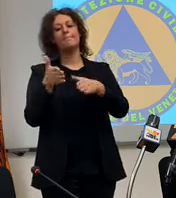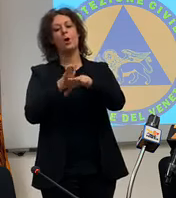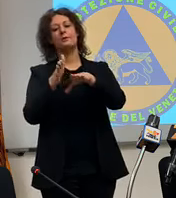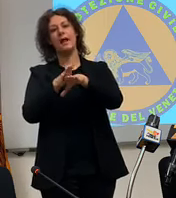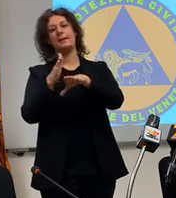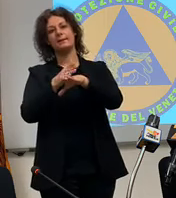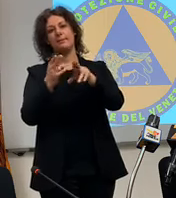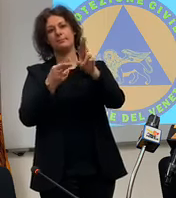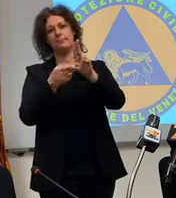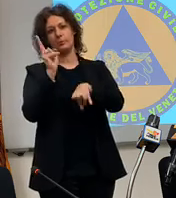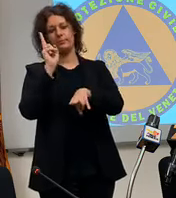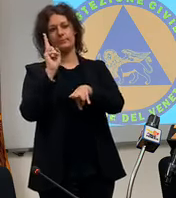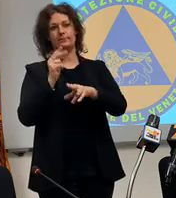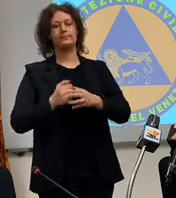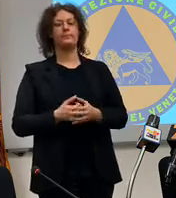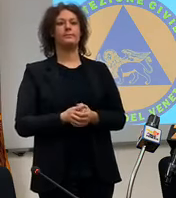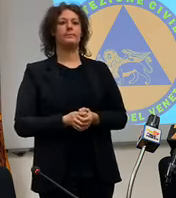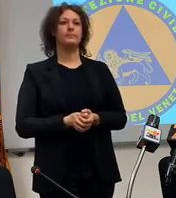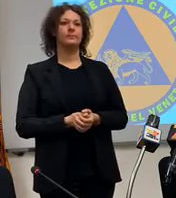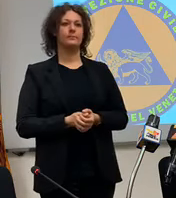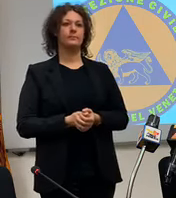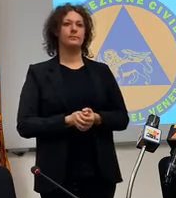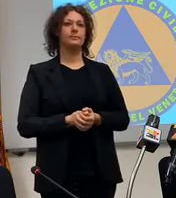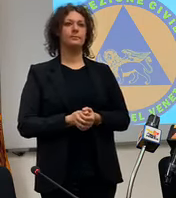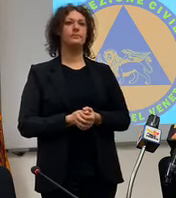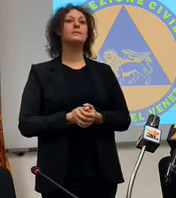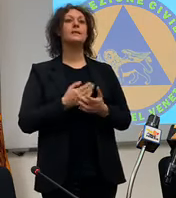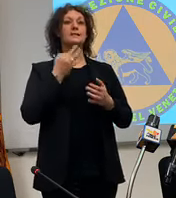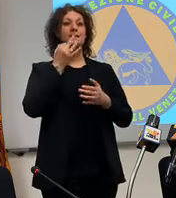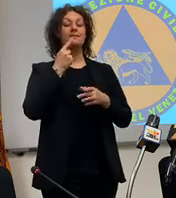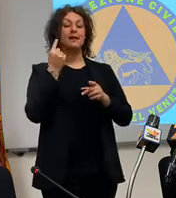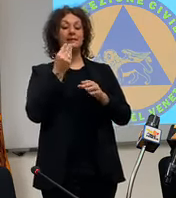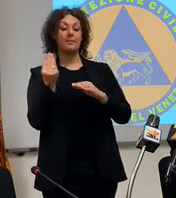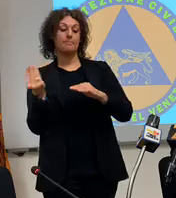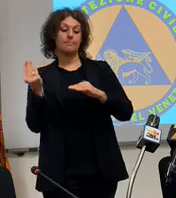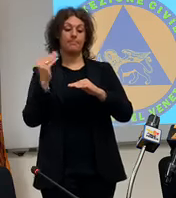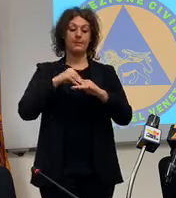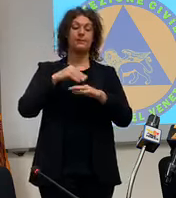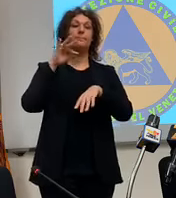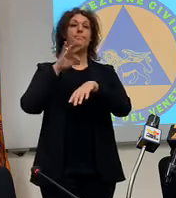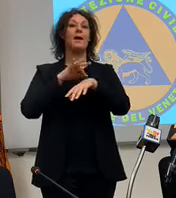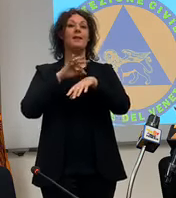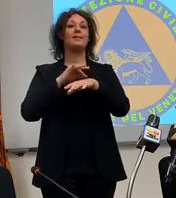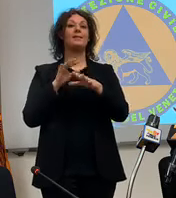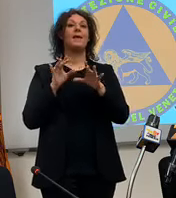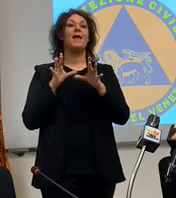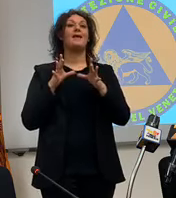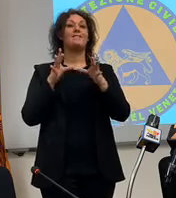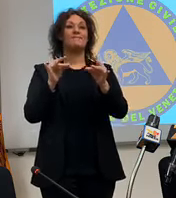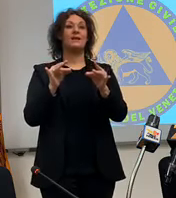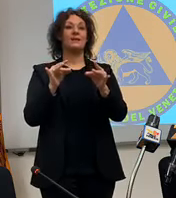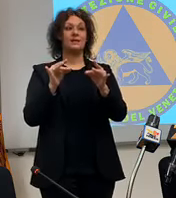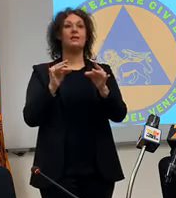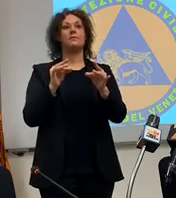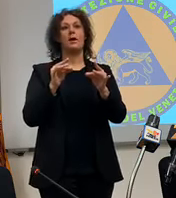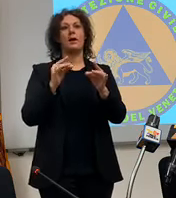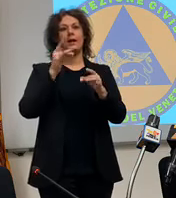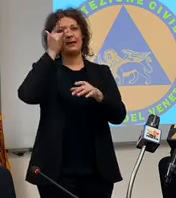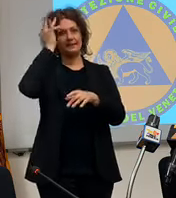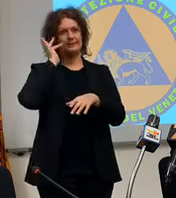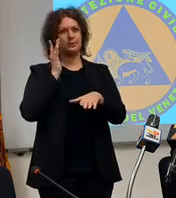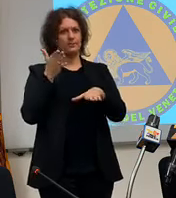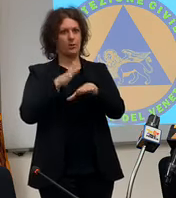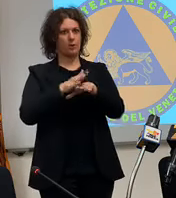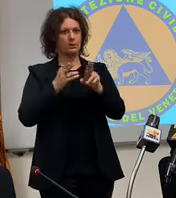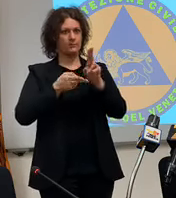con delle cause di malattie infettive con delle malattie infettive non so se avete visto com'era